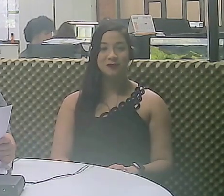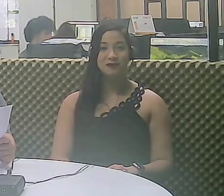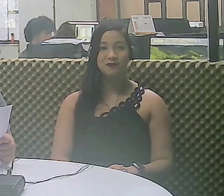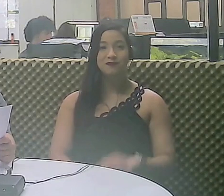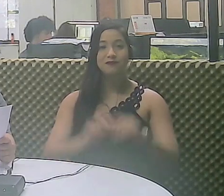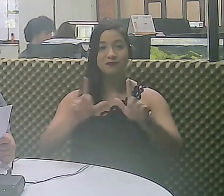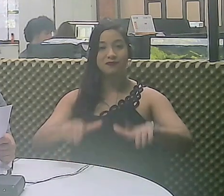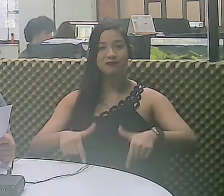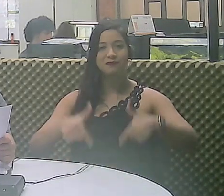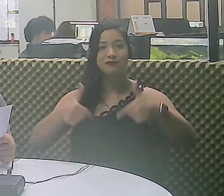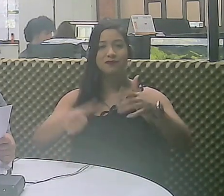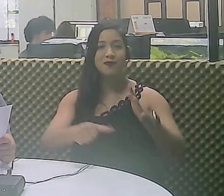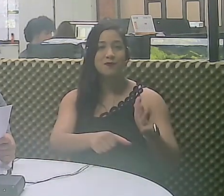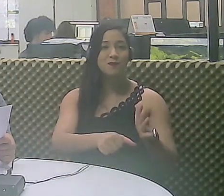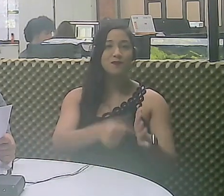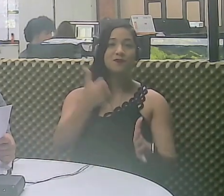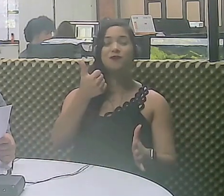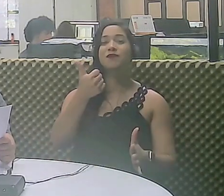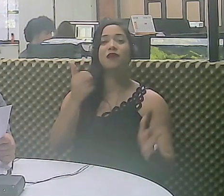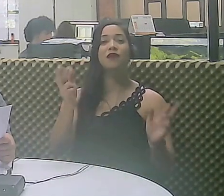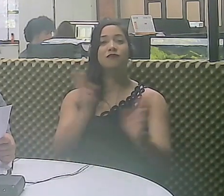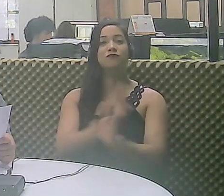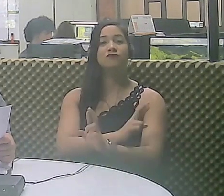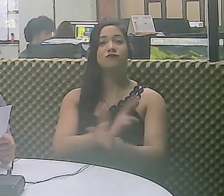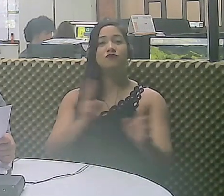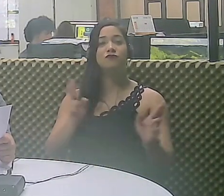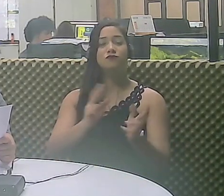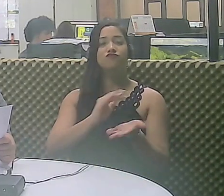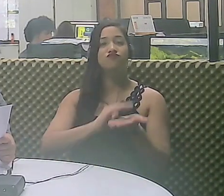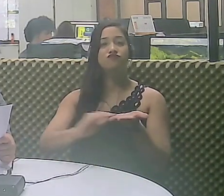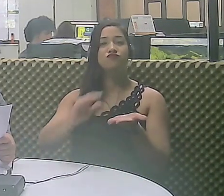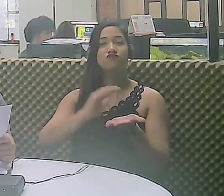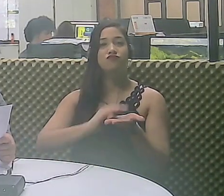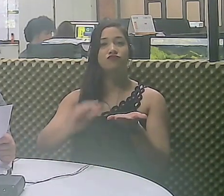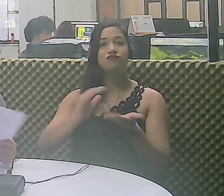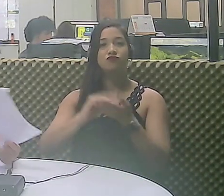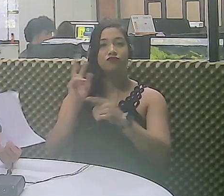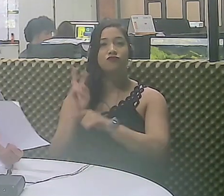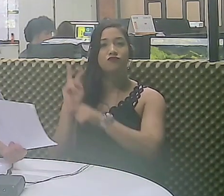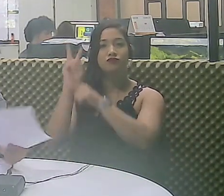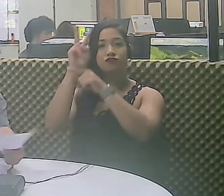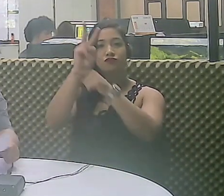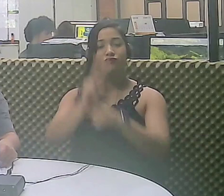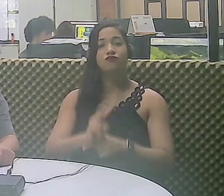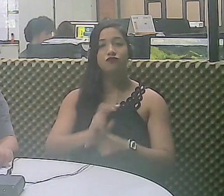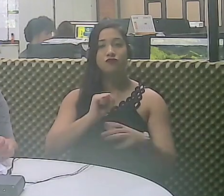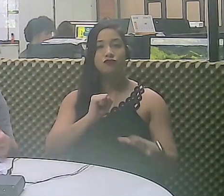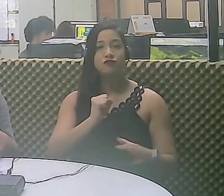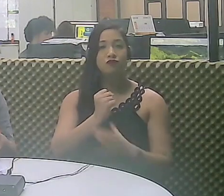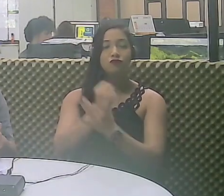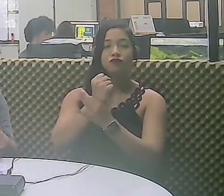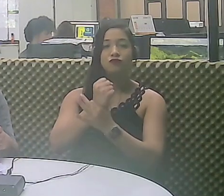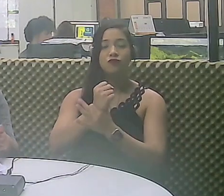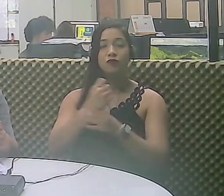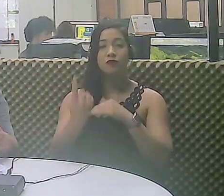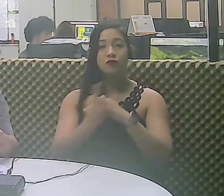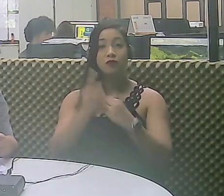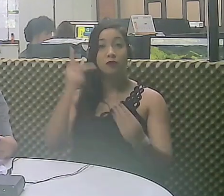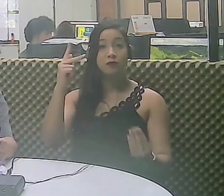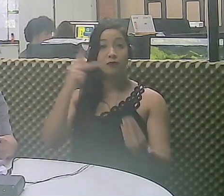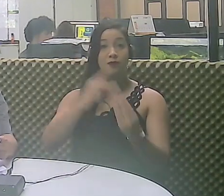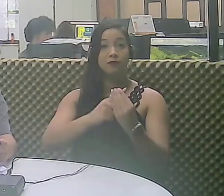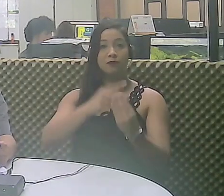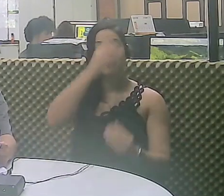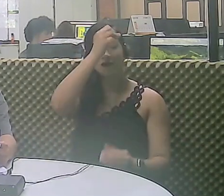Em ação pioneira no segmento de relações consumeristas, a Superintendência de Proteção e Defesa do Consumidor, o PROCON